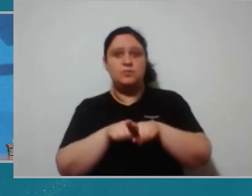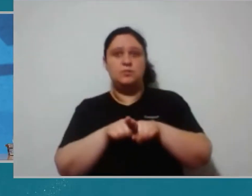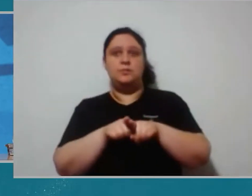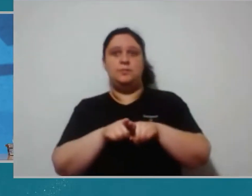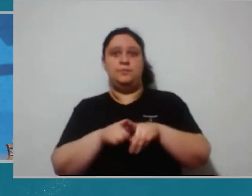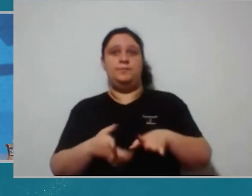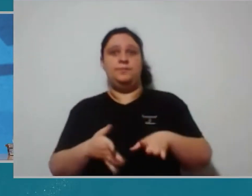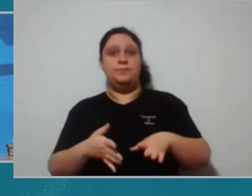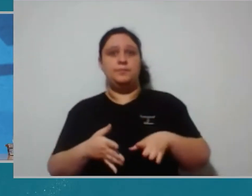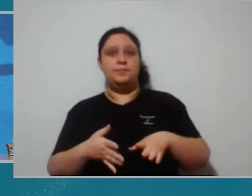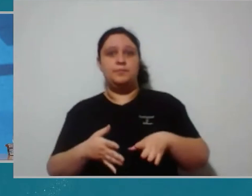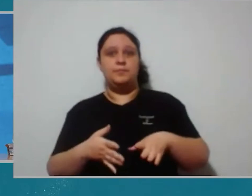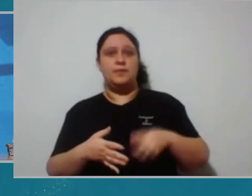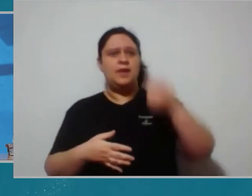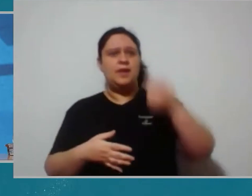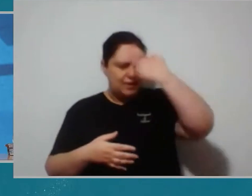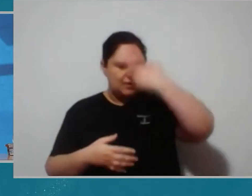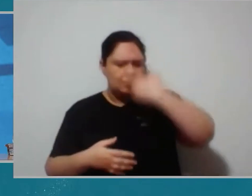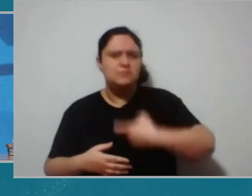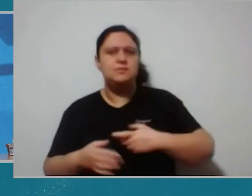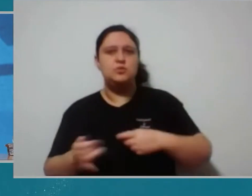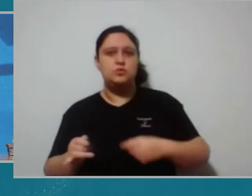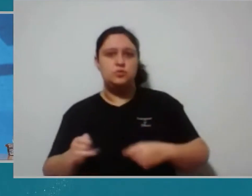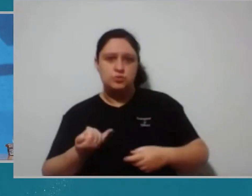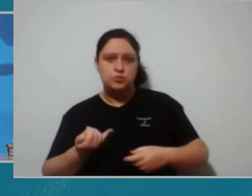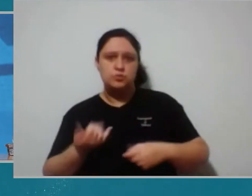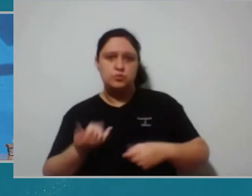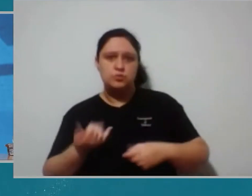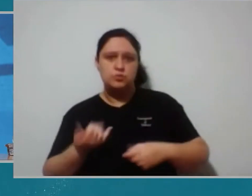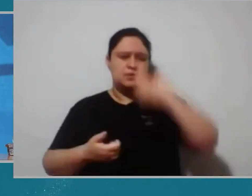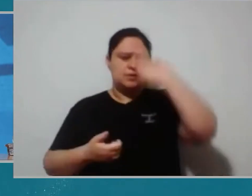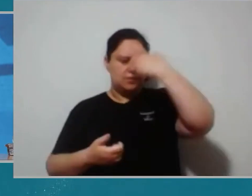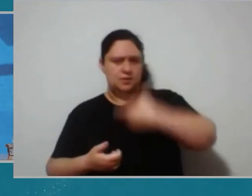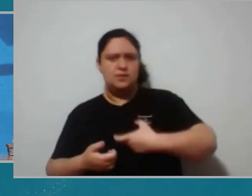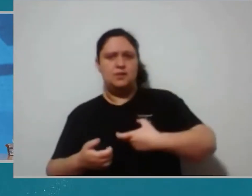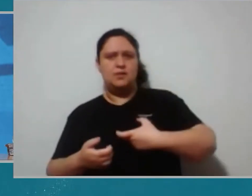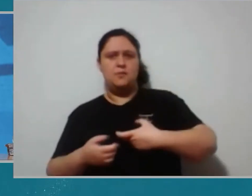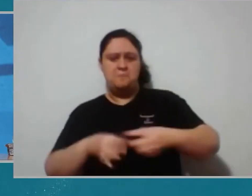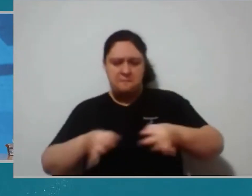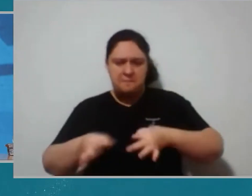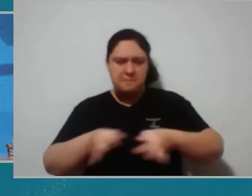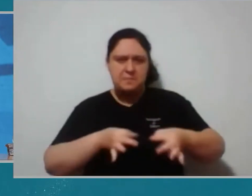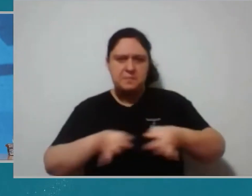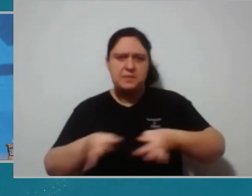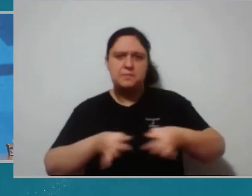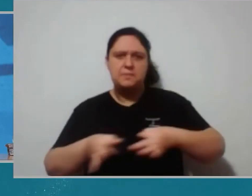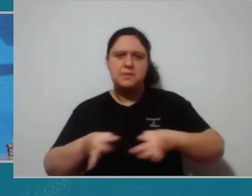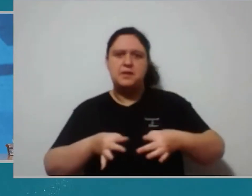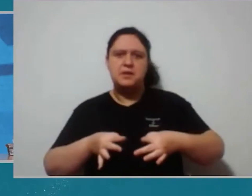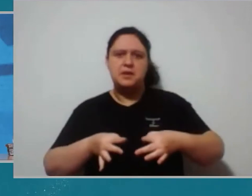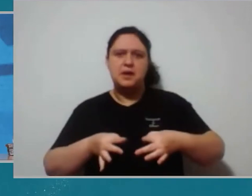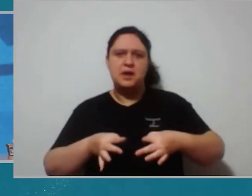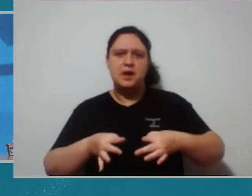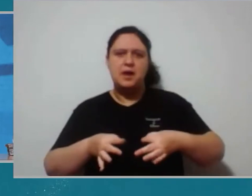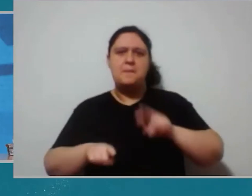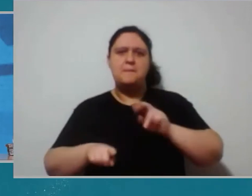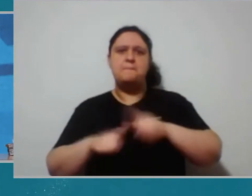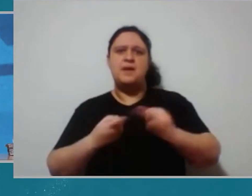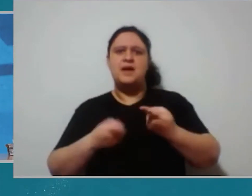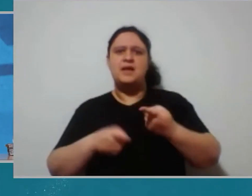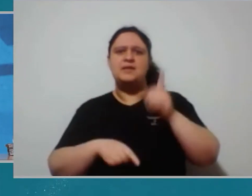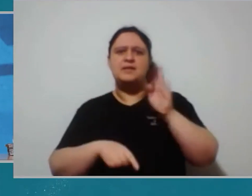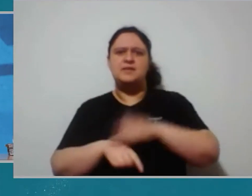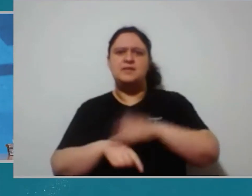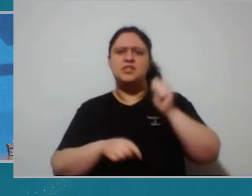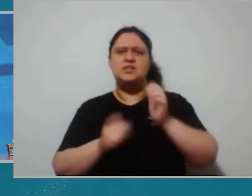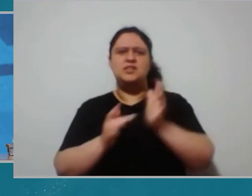eu sou o precursor dele. Mas ele vem após mim, que é mais poderoso e tal, tal, tal.